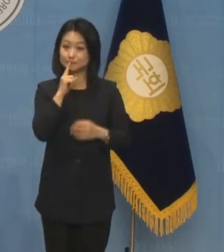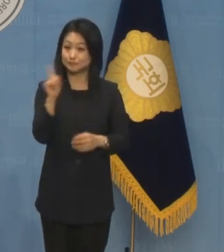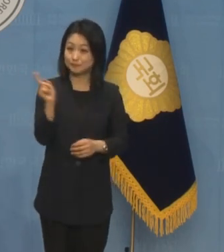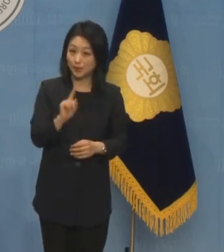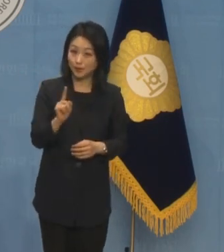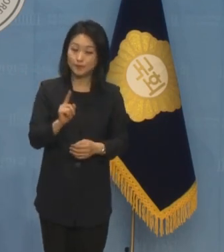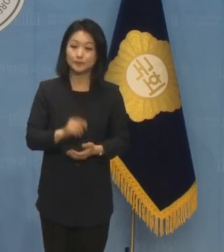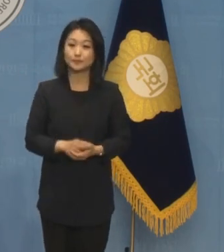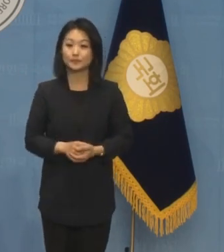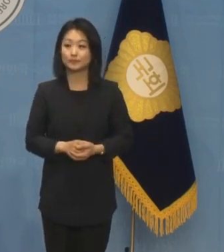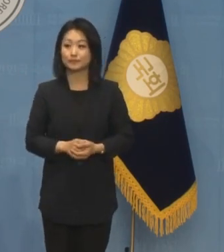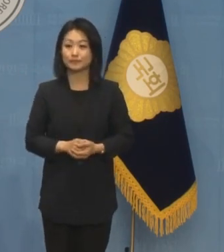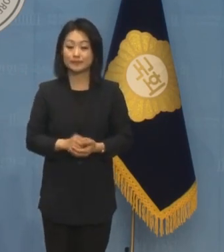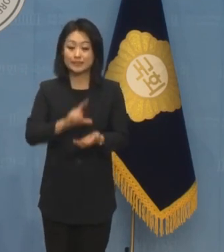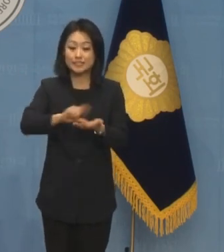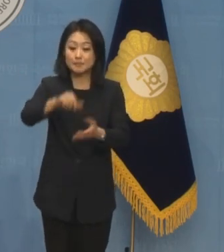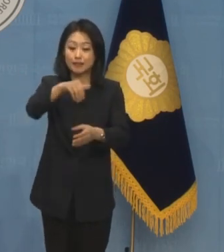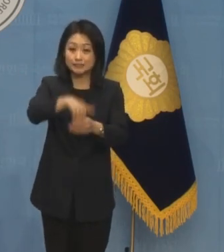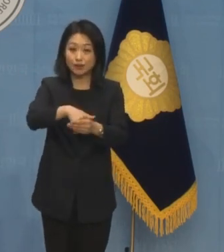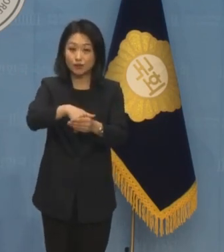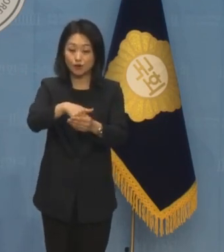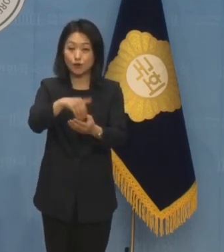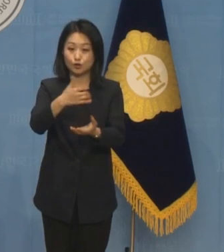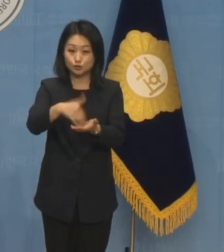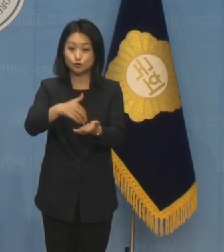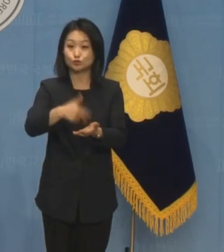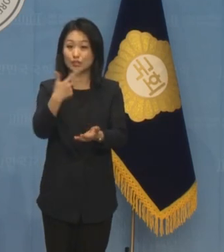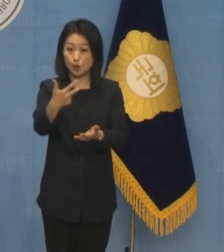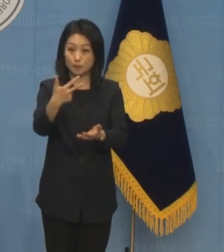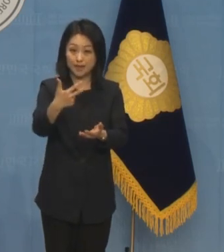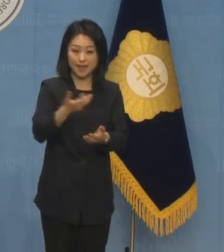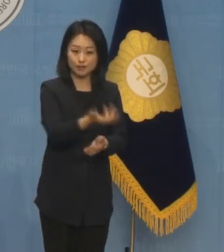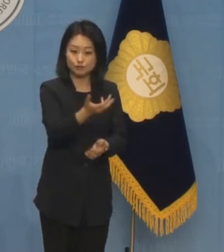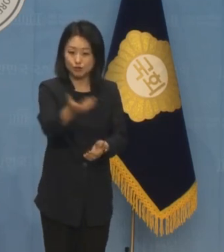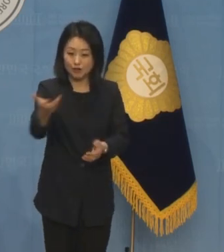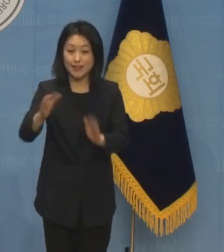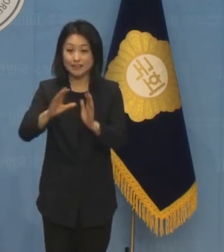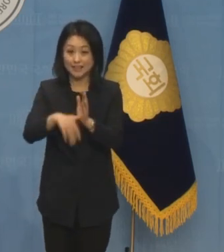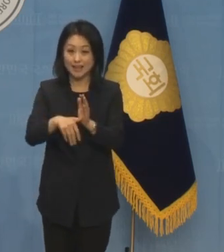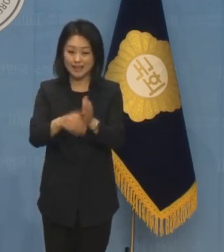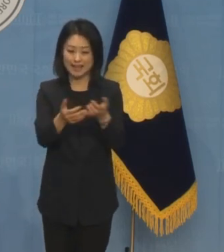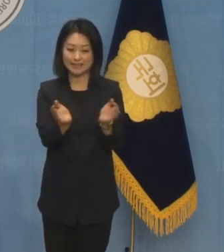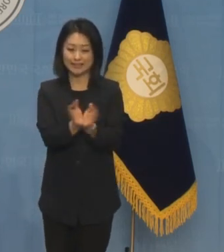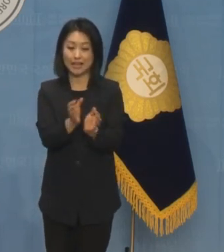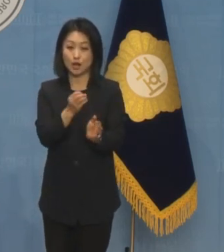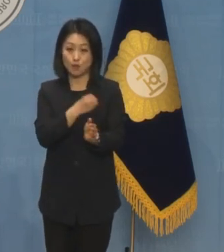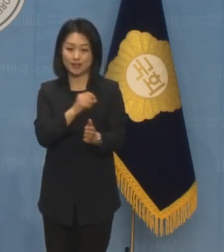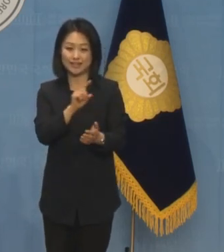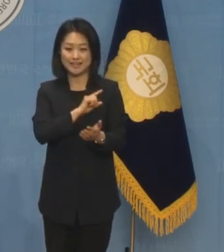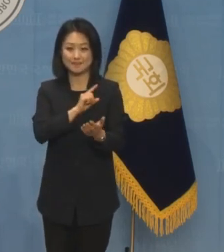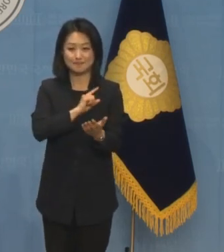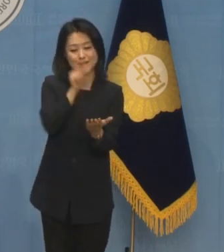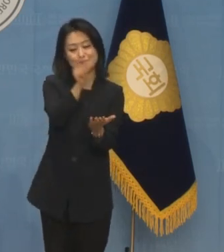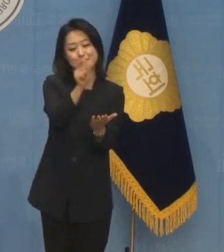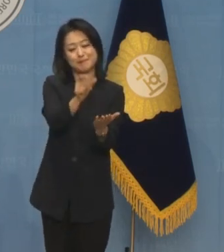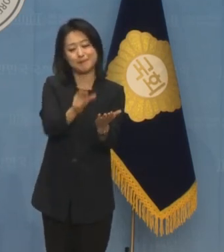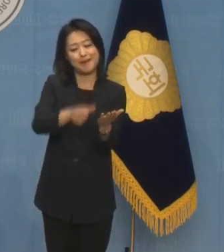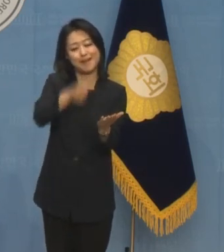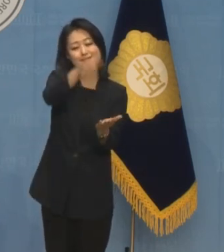말씀하셨습니다. 다음 지방선거 7개 투어 용지에는 제발 우리 당 후보를 쭈루룩 찍게